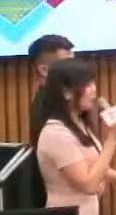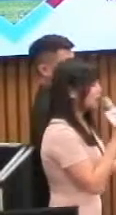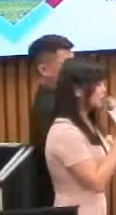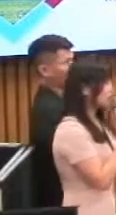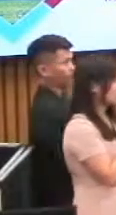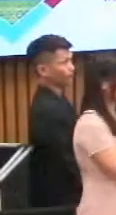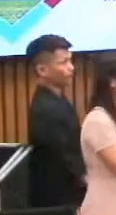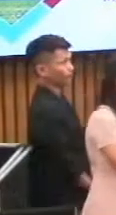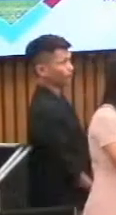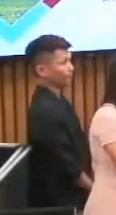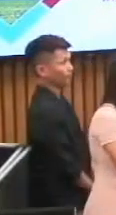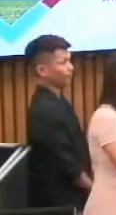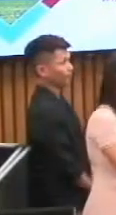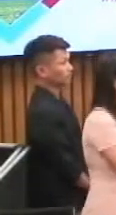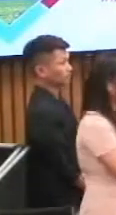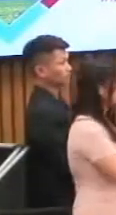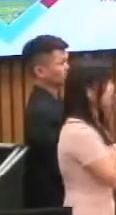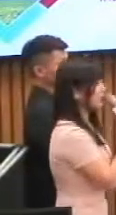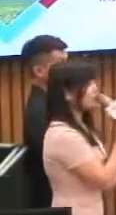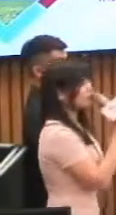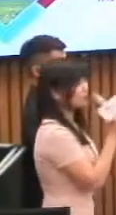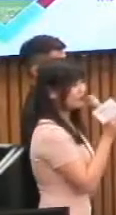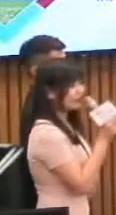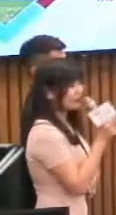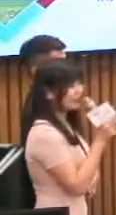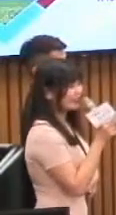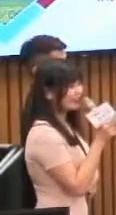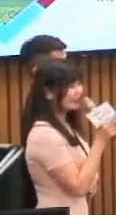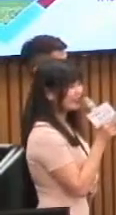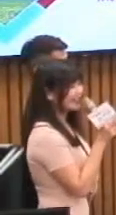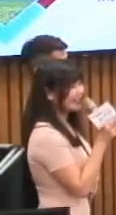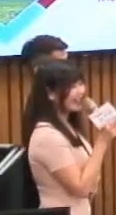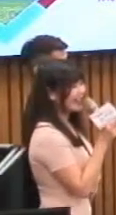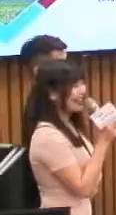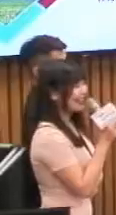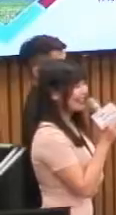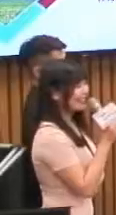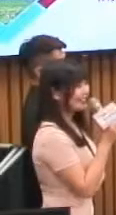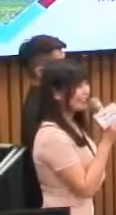好，我们再保留一点时间给中间，好，中间挥手的位置。